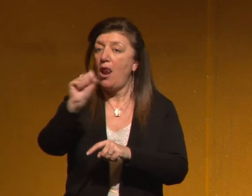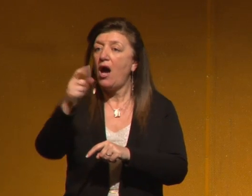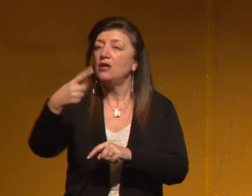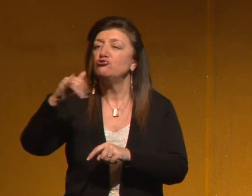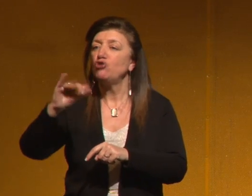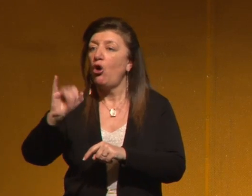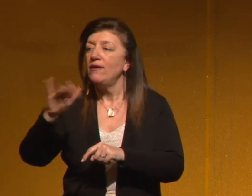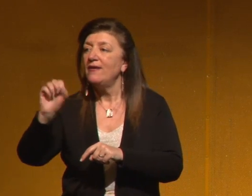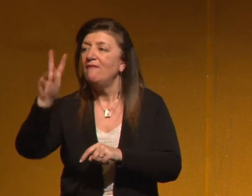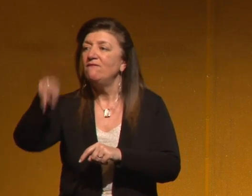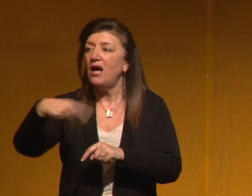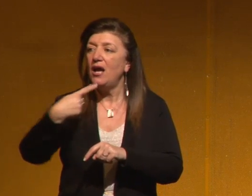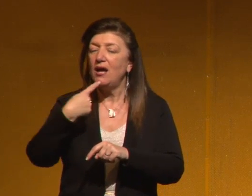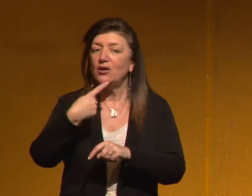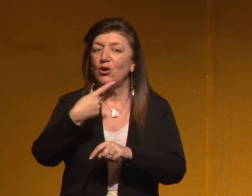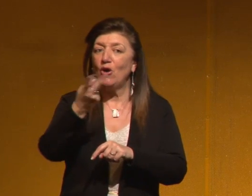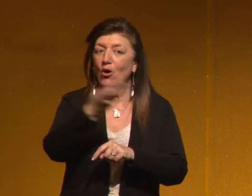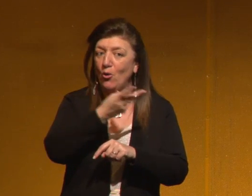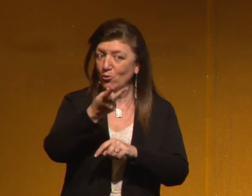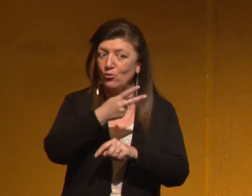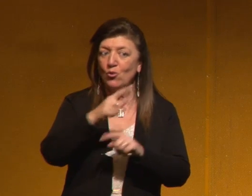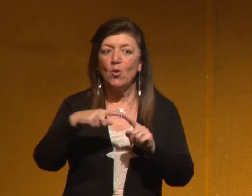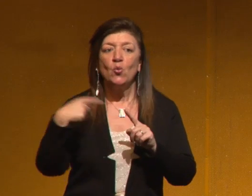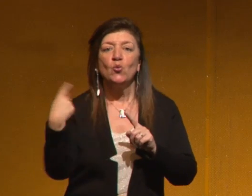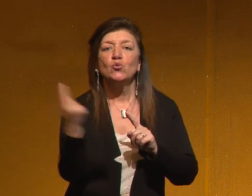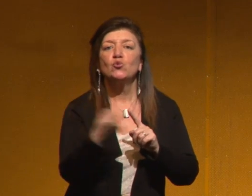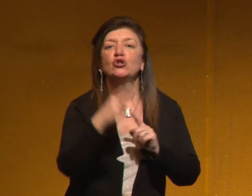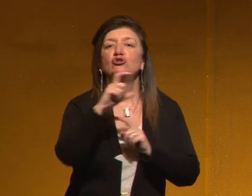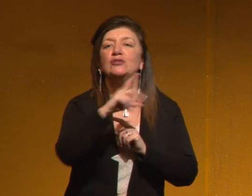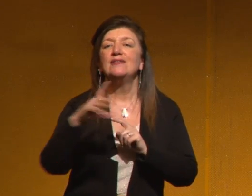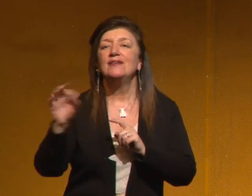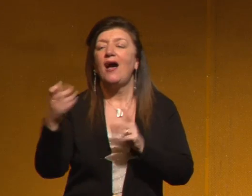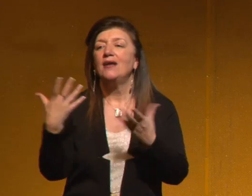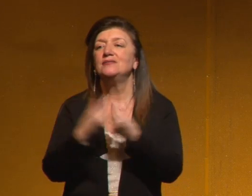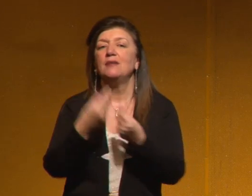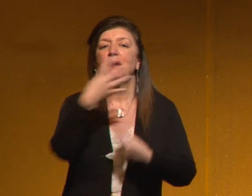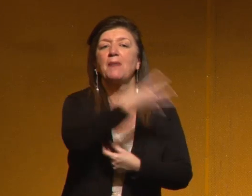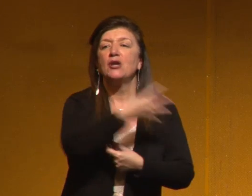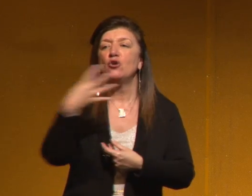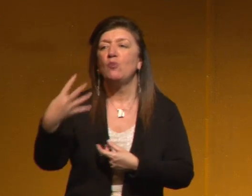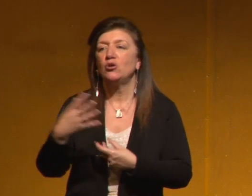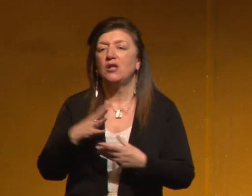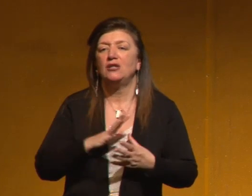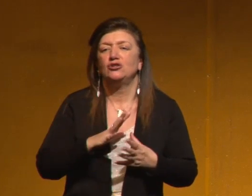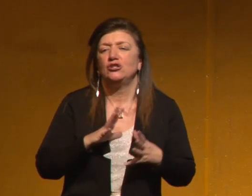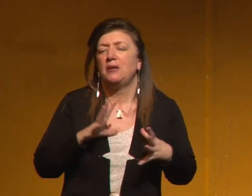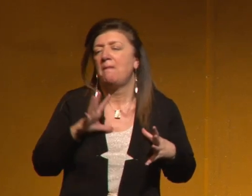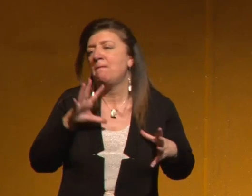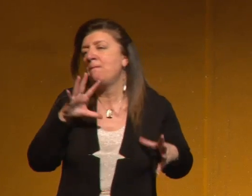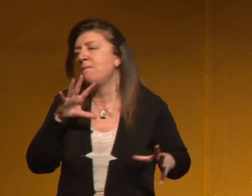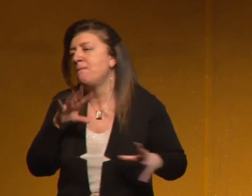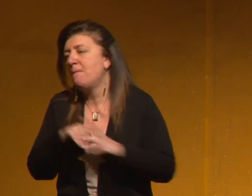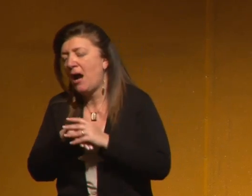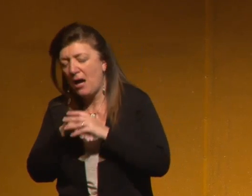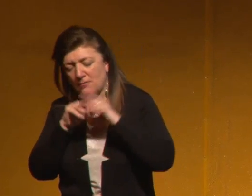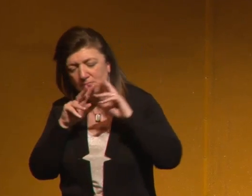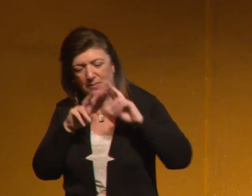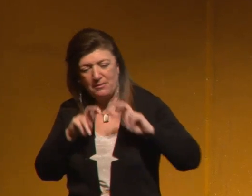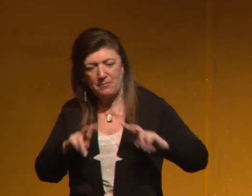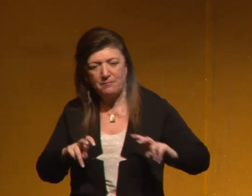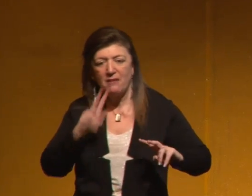buttati con tutto il consiglio di amministrazione con mario montaccini ci sono buttati a corpo morto in uno in un'operazione che